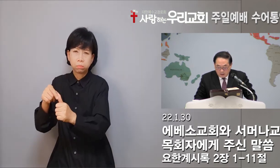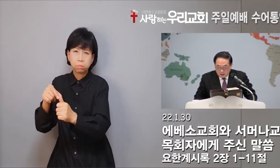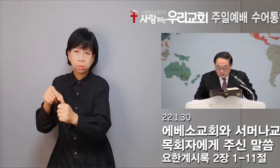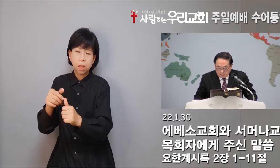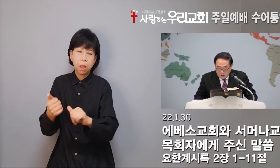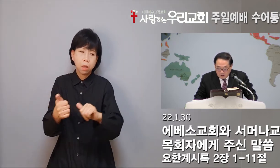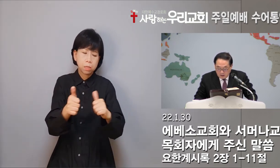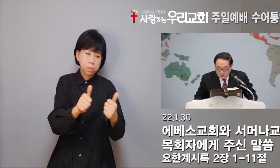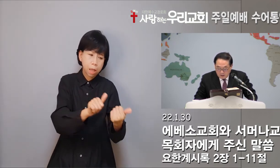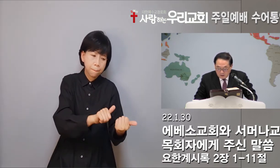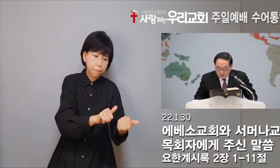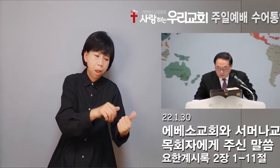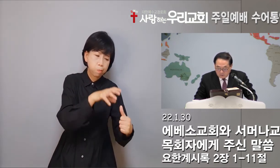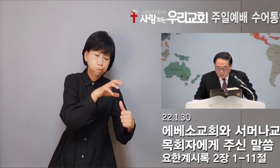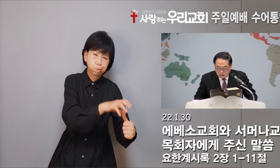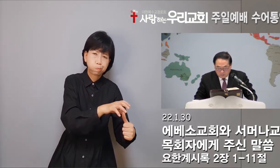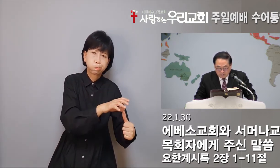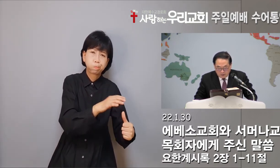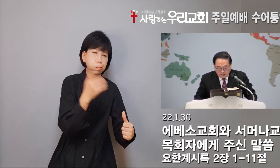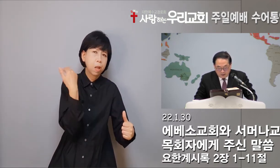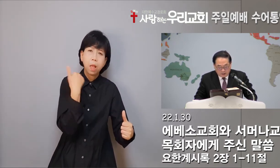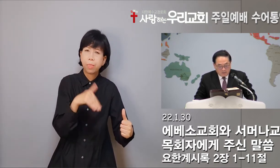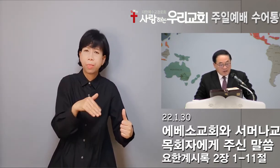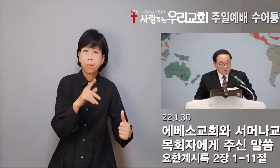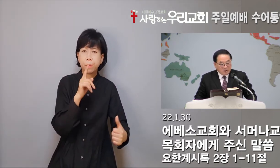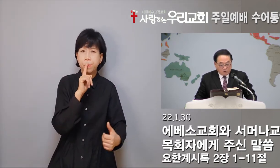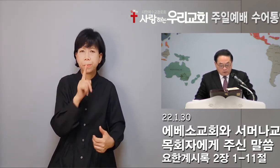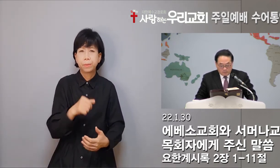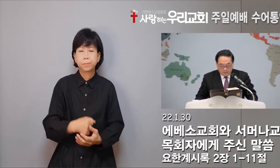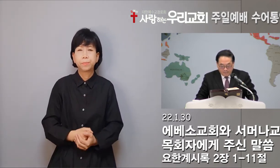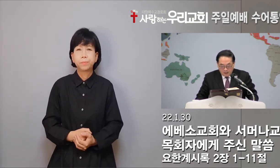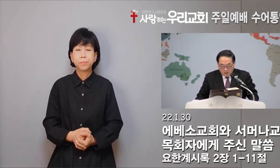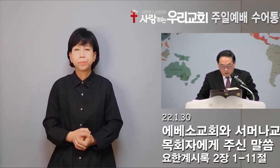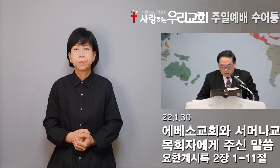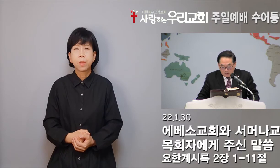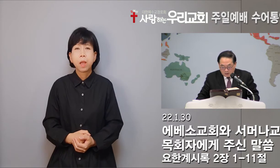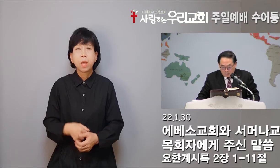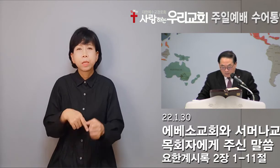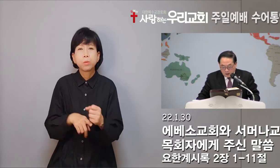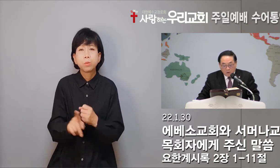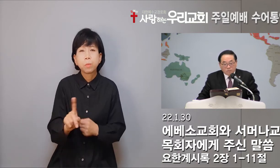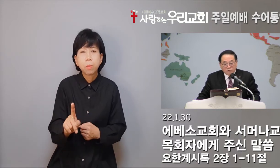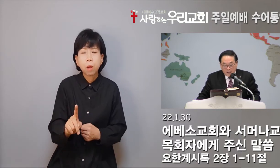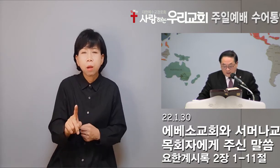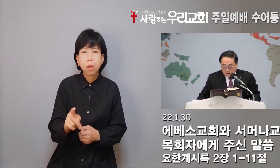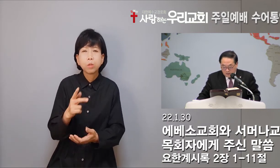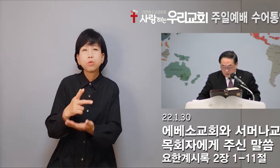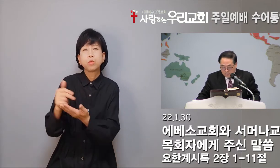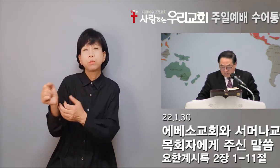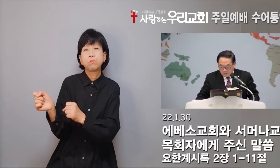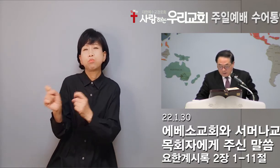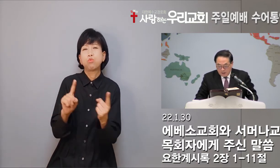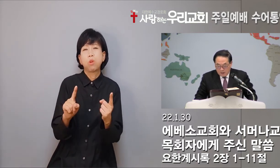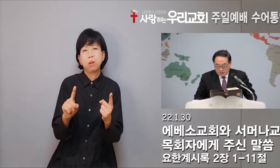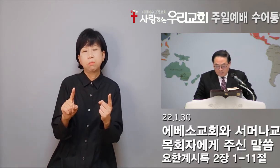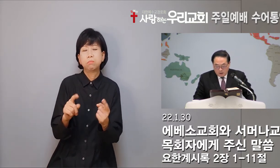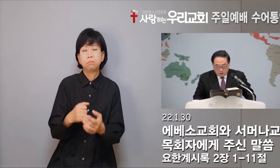사망에 매여 있을 수 없음이라 이렇게 말씀하고 있습니다. 왜냐하면 그가 바로 부활이기